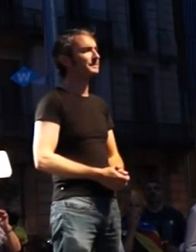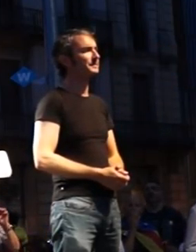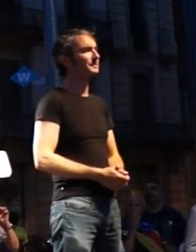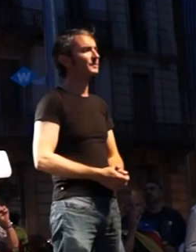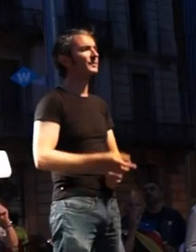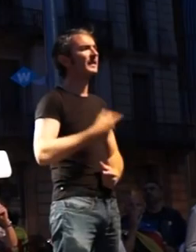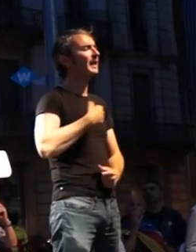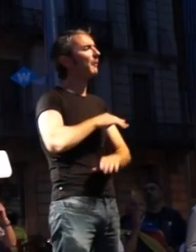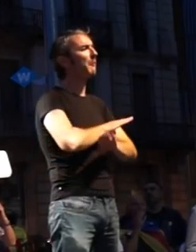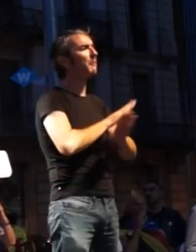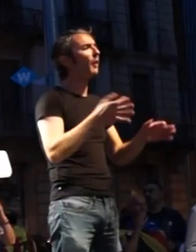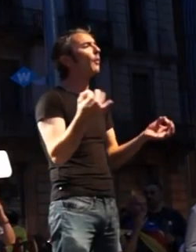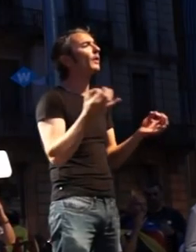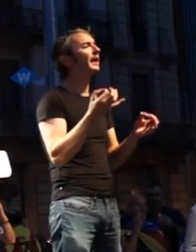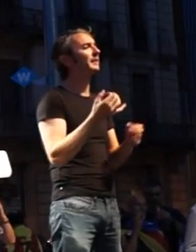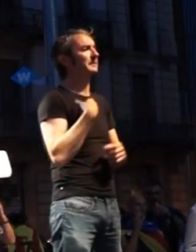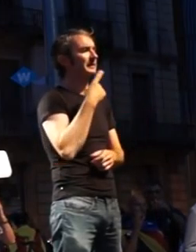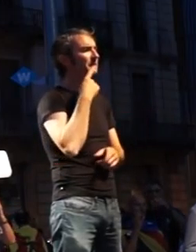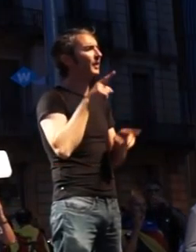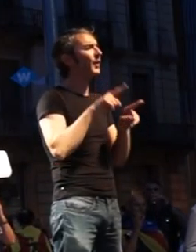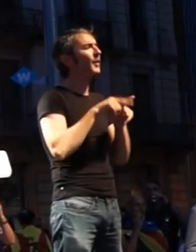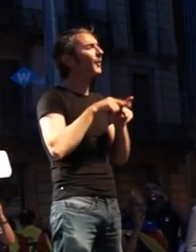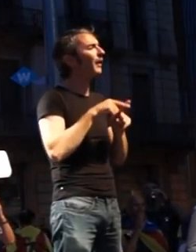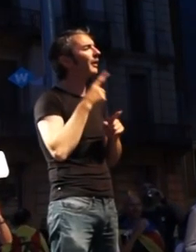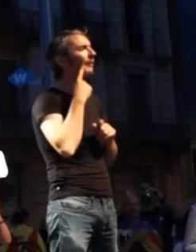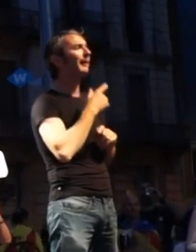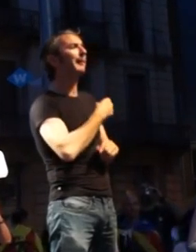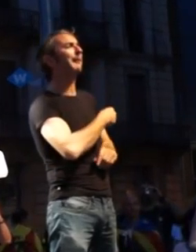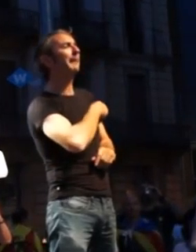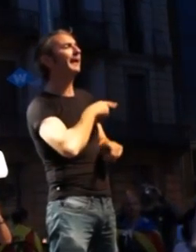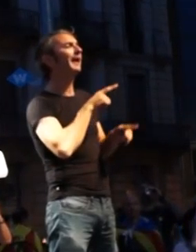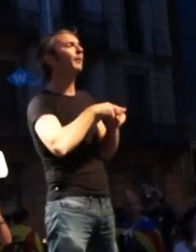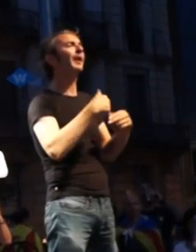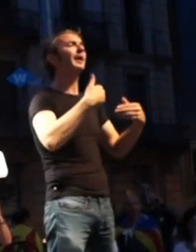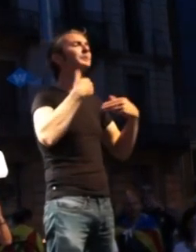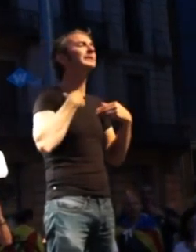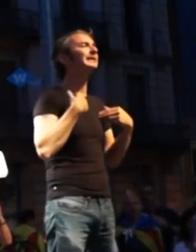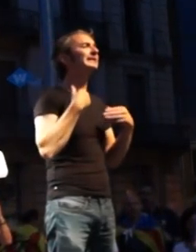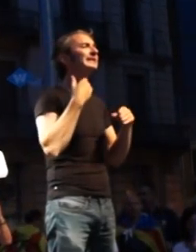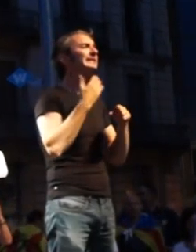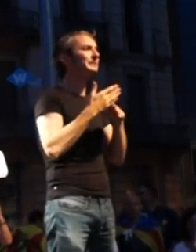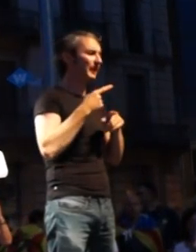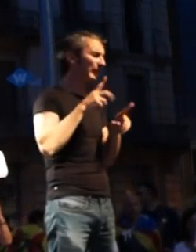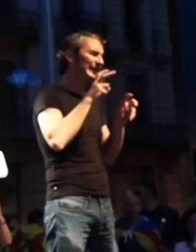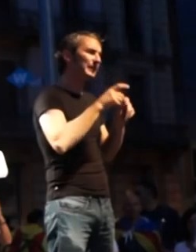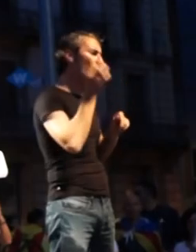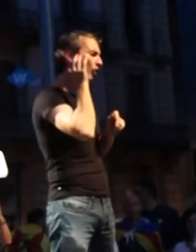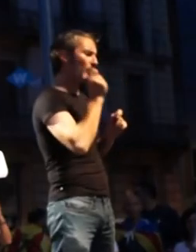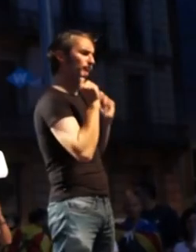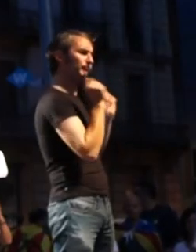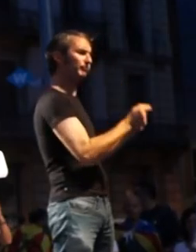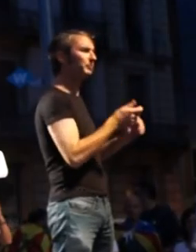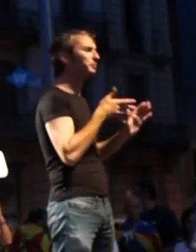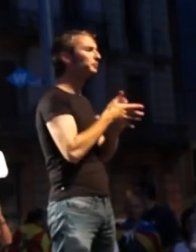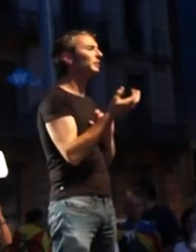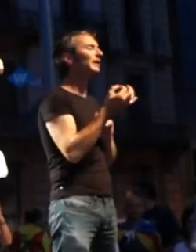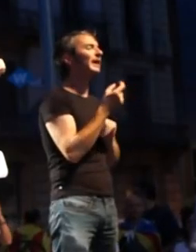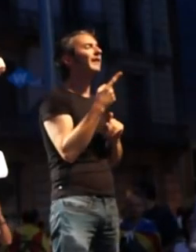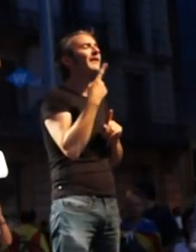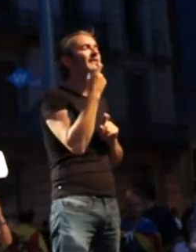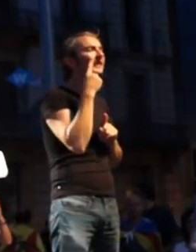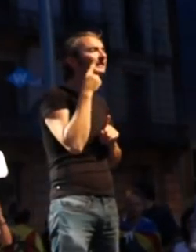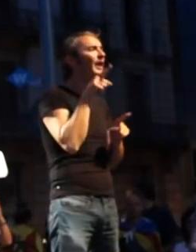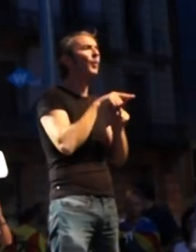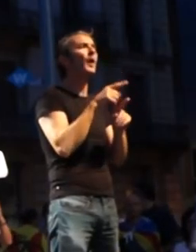I ja n'hi ha prou també de la victimització i la responsabilització que s'exerceix sobre les dones sense assenyalar ni un